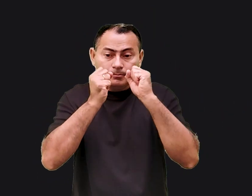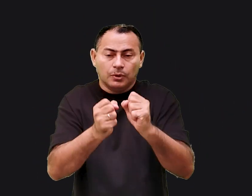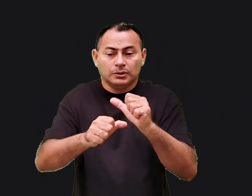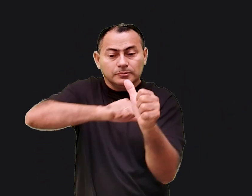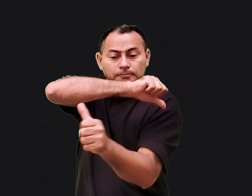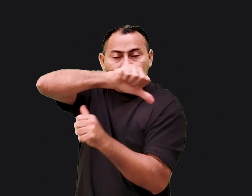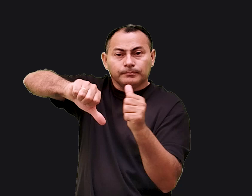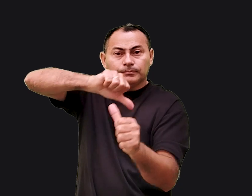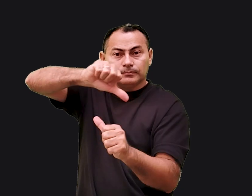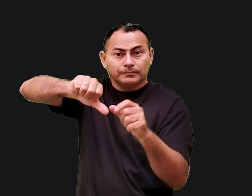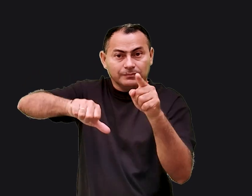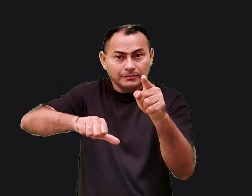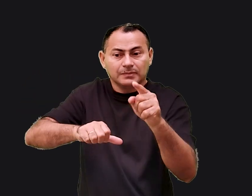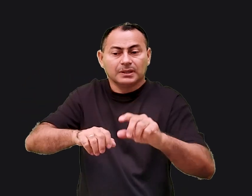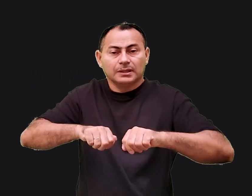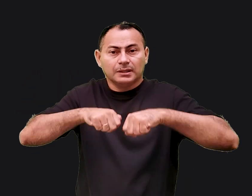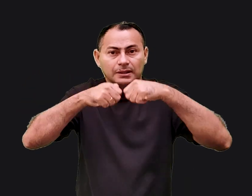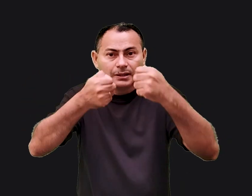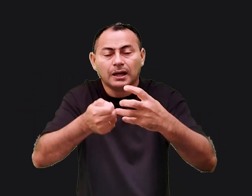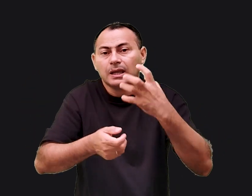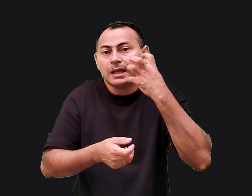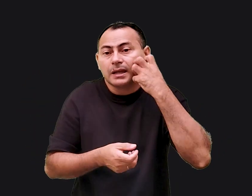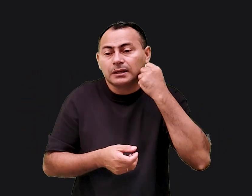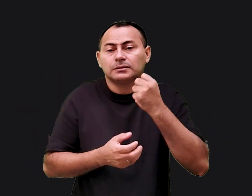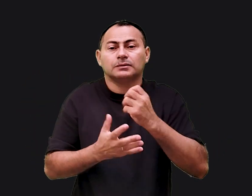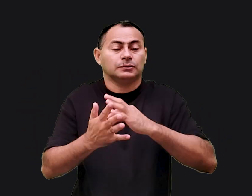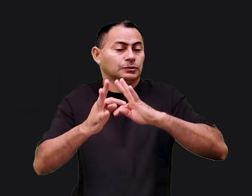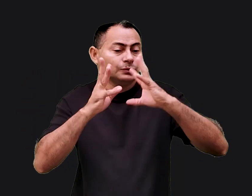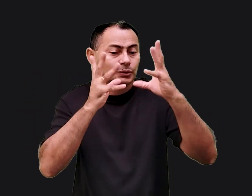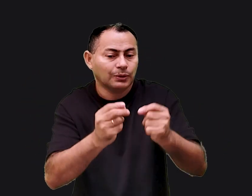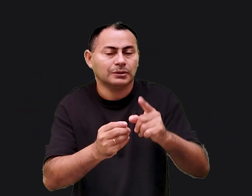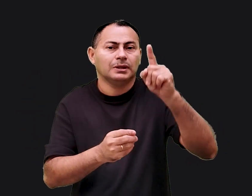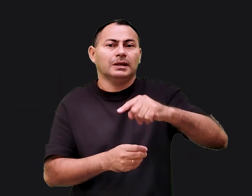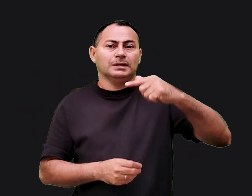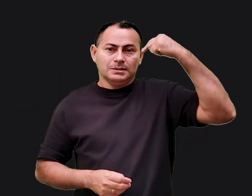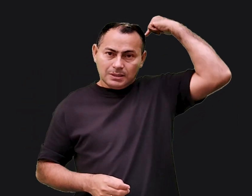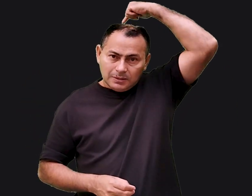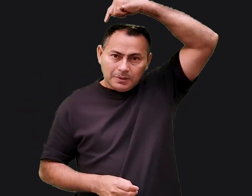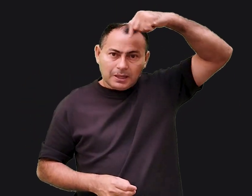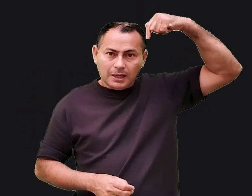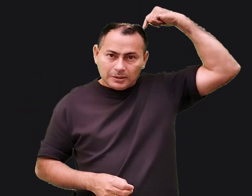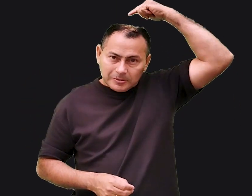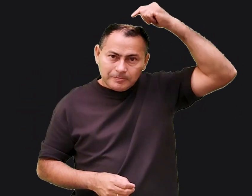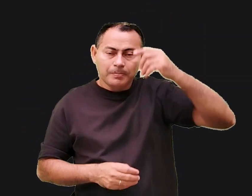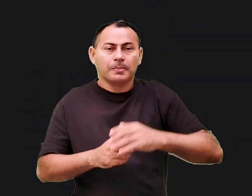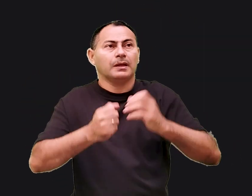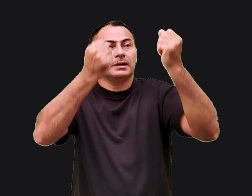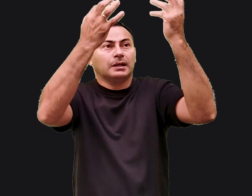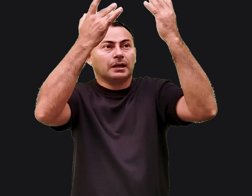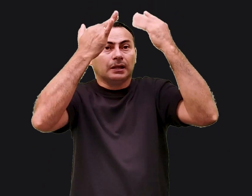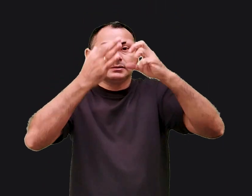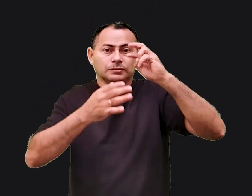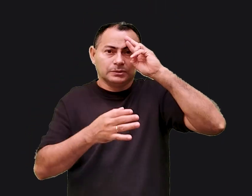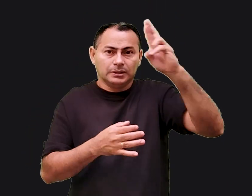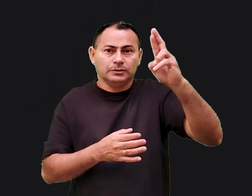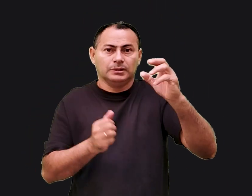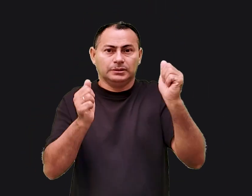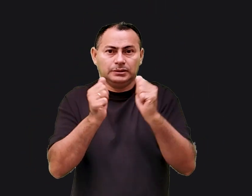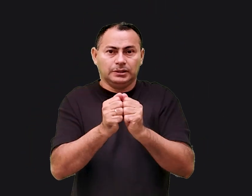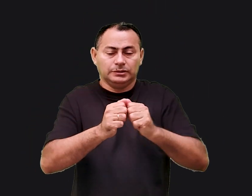pode edificá-lo e dar-lhes herança entre todos os que são santificados Que a graça do Senhor esteja